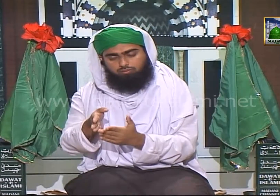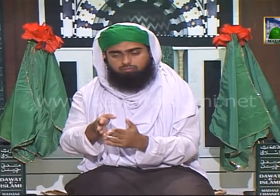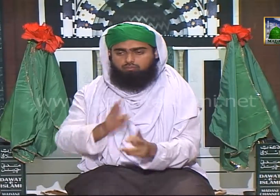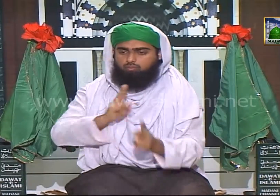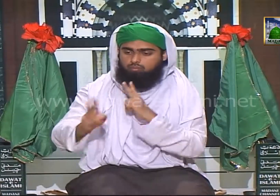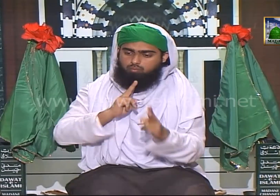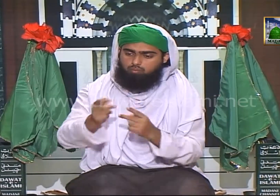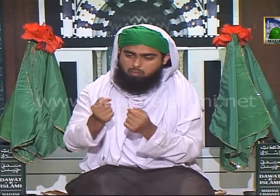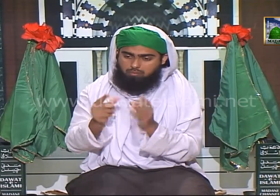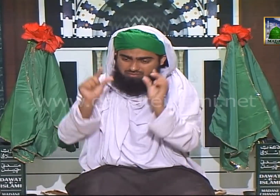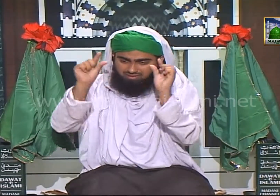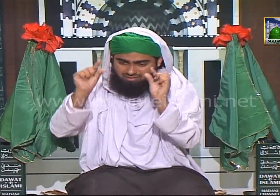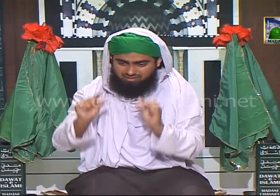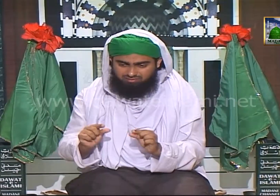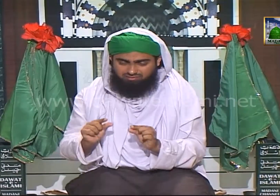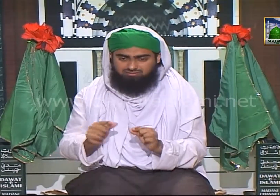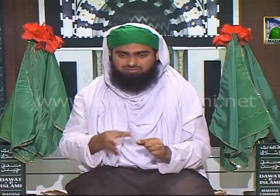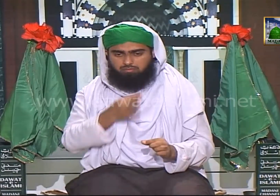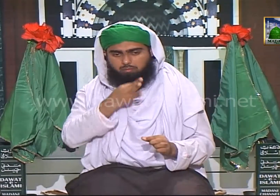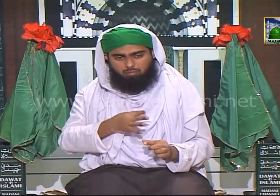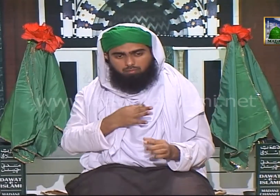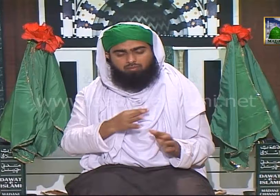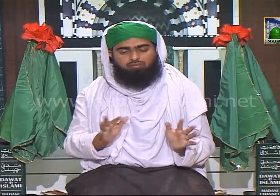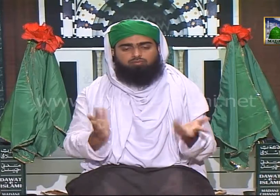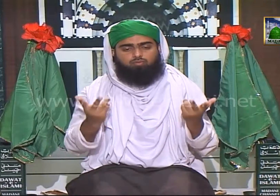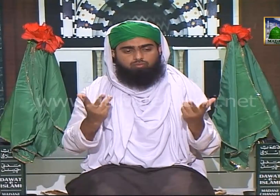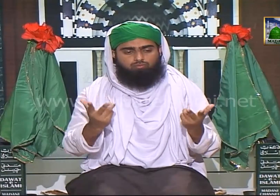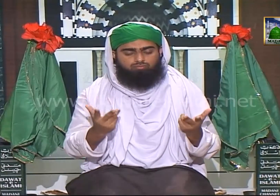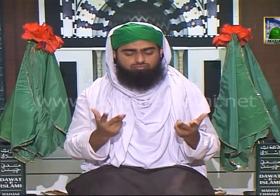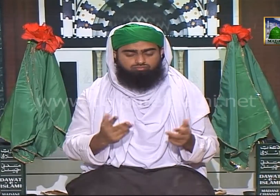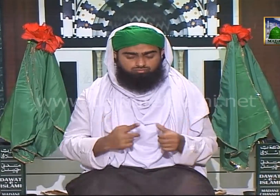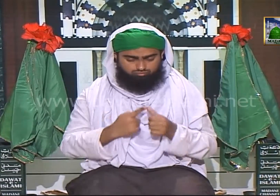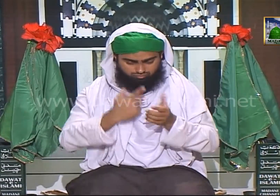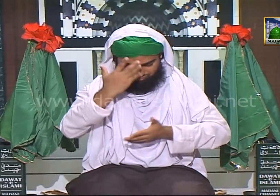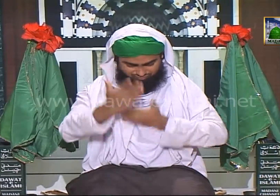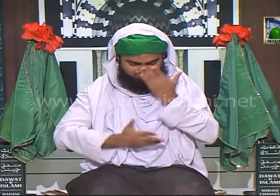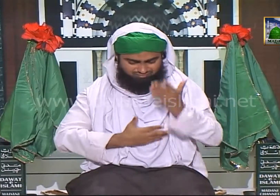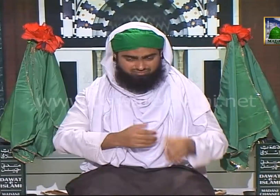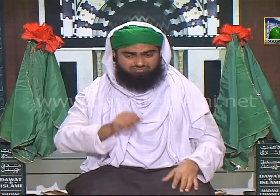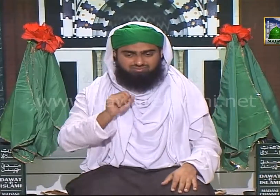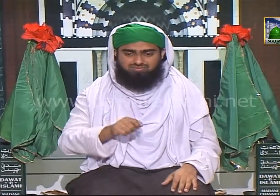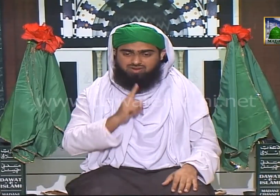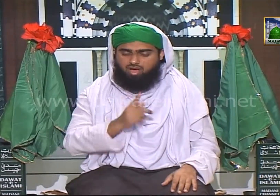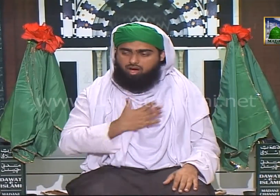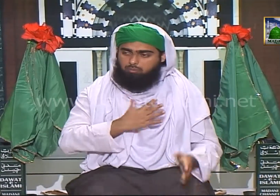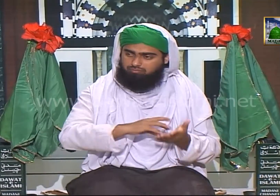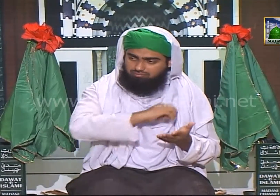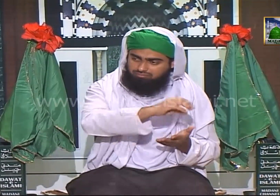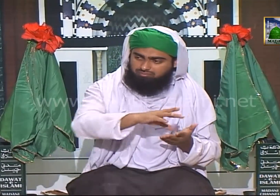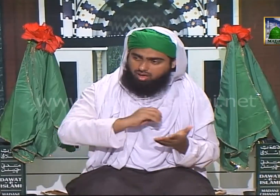معاملے میں سختی کرتے ہیں؟ تو آپ جواب دیتے اس طرح کہ وہ جو ہم دیتے ہیں وہ تو اللہ کی راہ میں ہی دیتے ہیں, لیکن یہاں مطلب